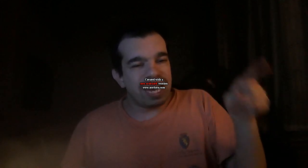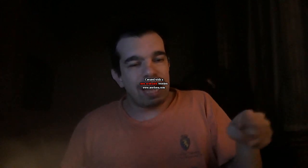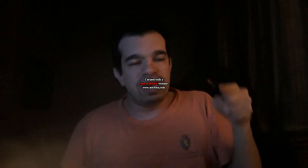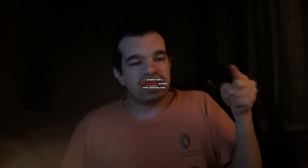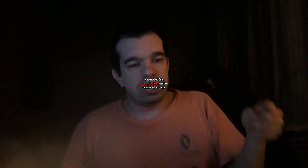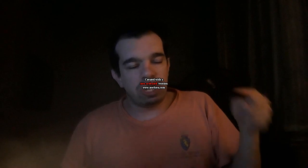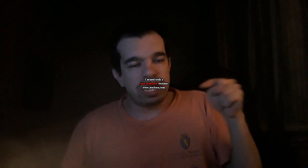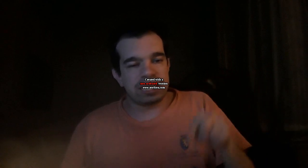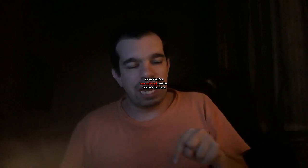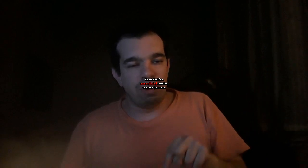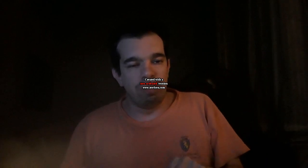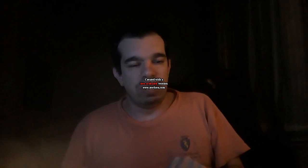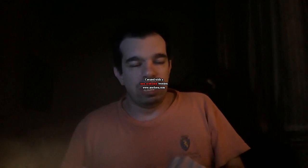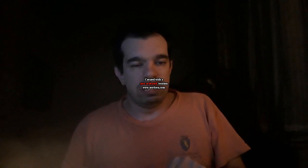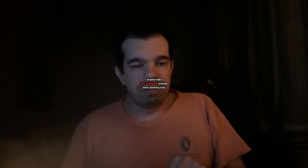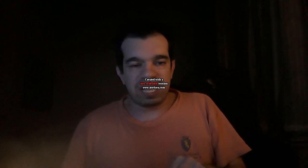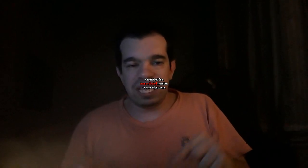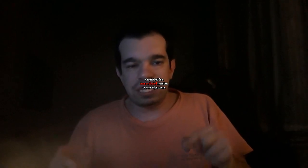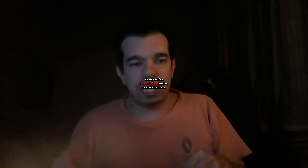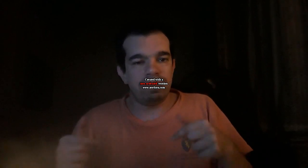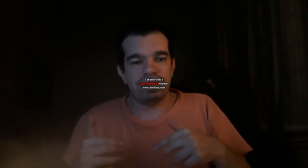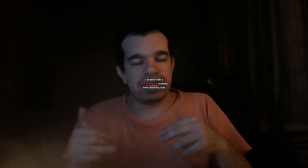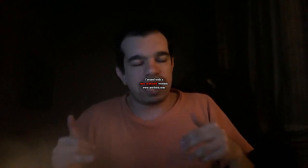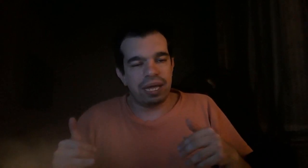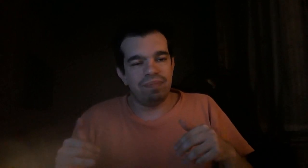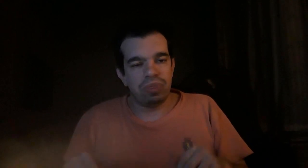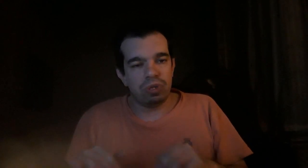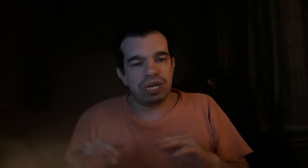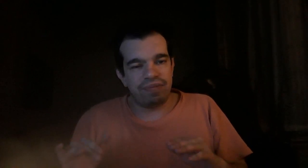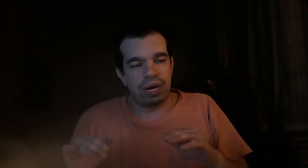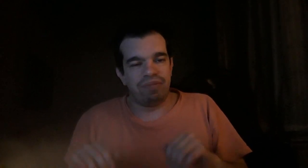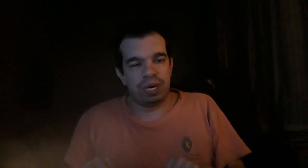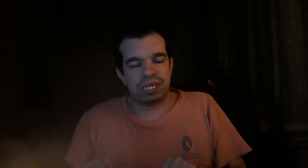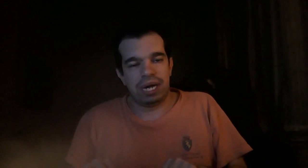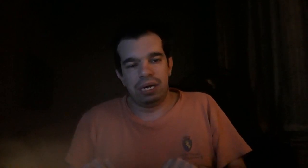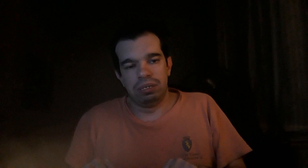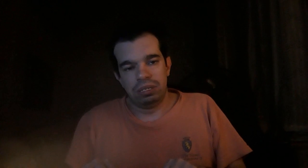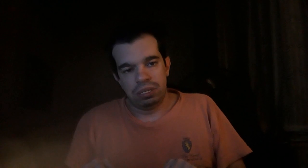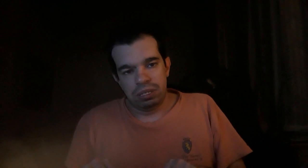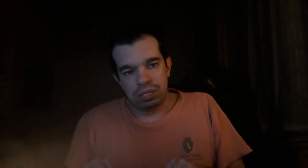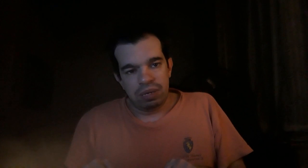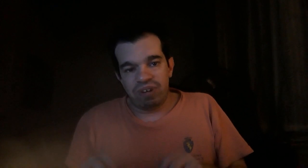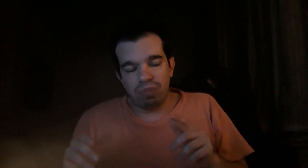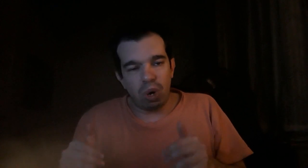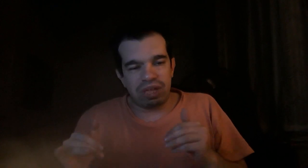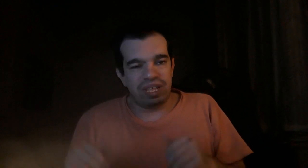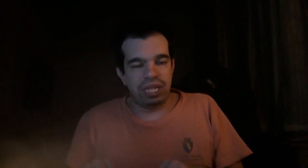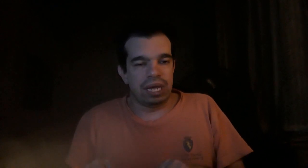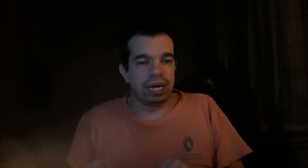Ripariamo gli ascensori e scale mobili, perché gli anziani mi sa che non ce la fanno a fare le scale. Fanno molta fatica